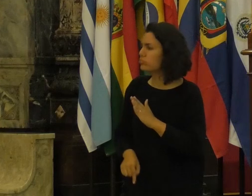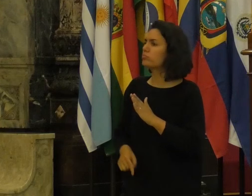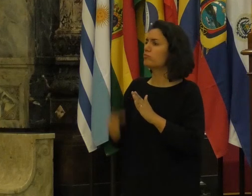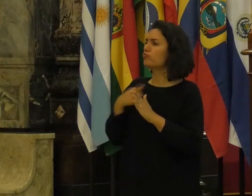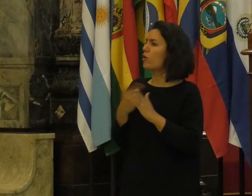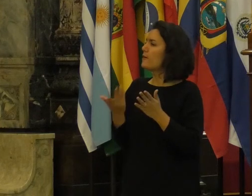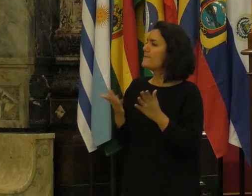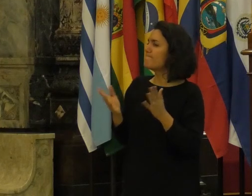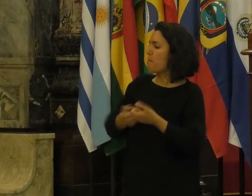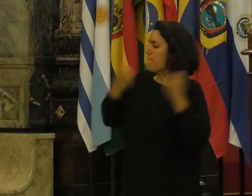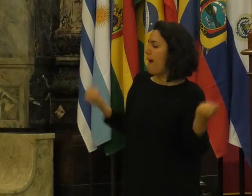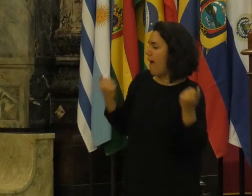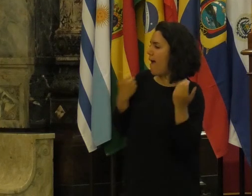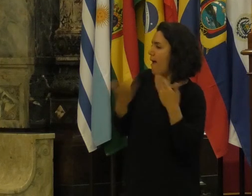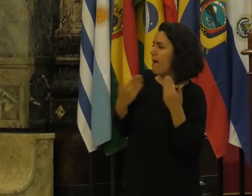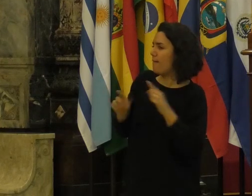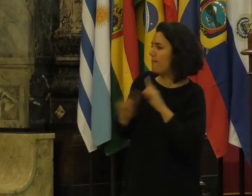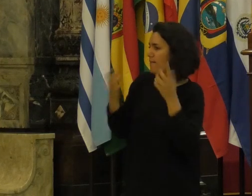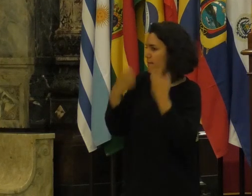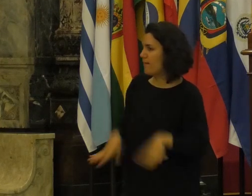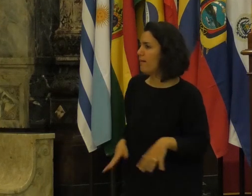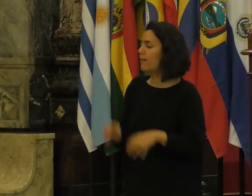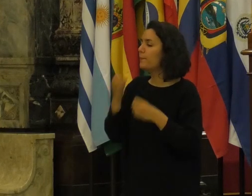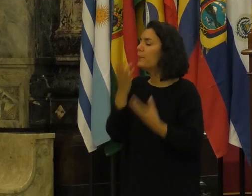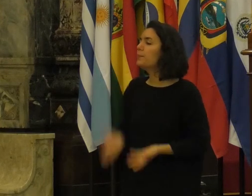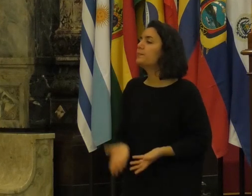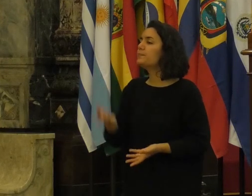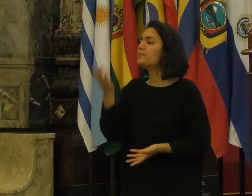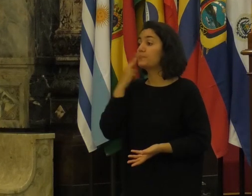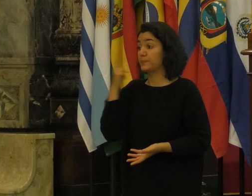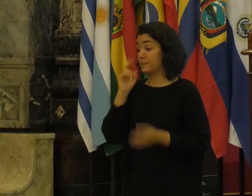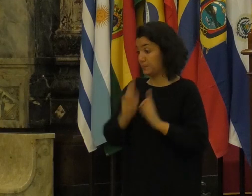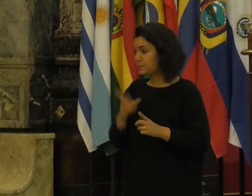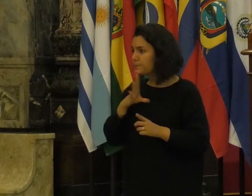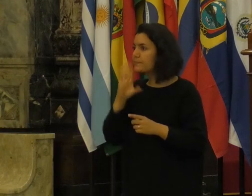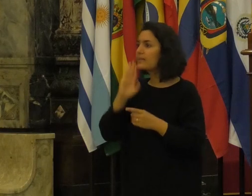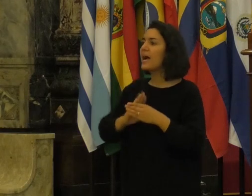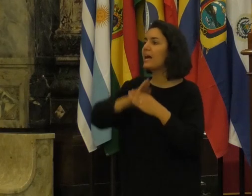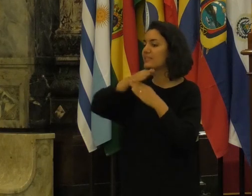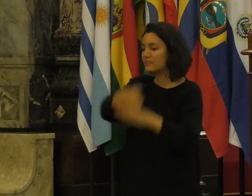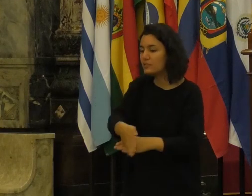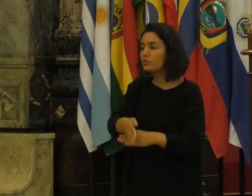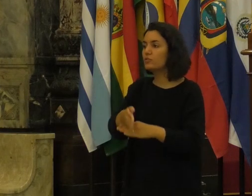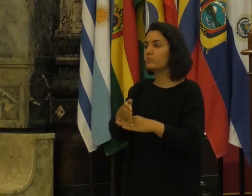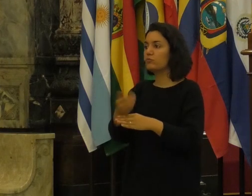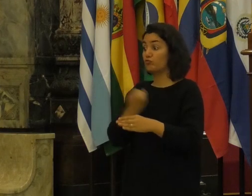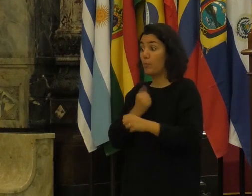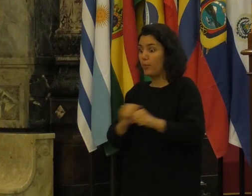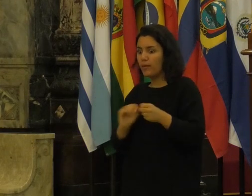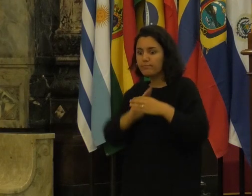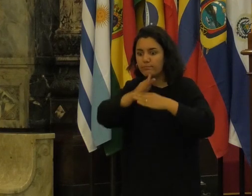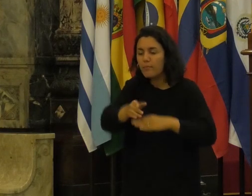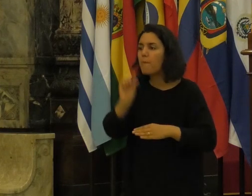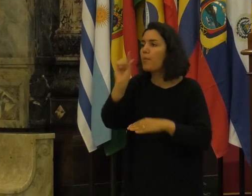quiero comentar más, porque otro de los problemas que tenemos, el acceso, logré acceder a él hace